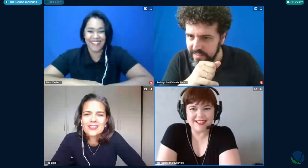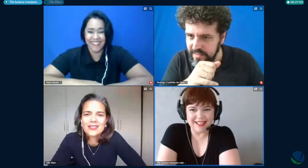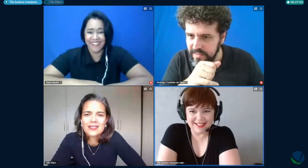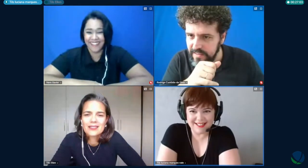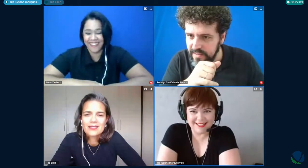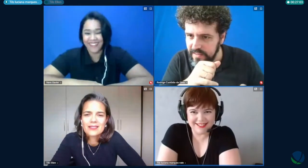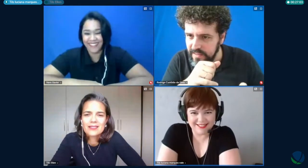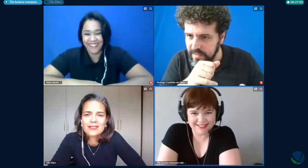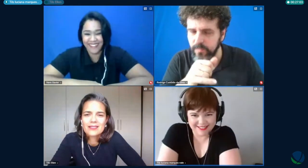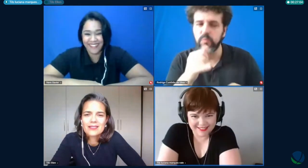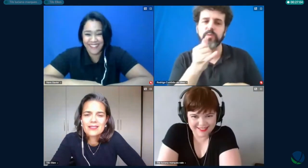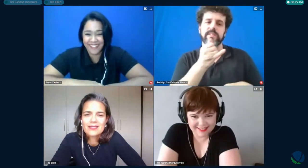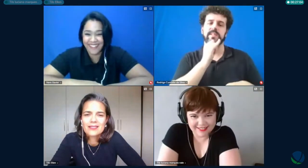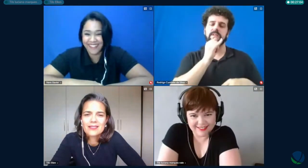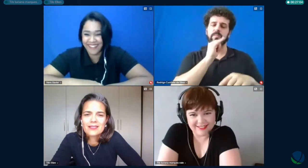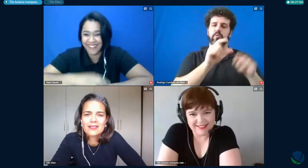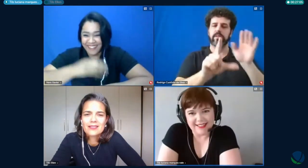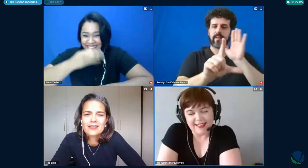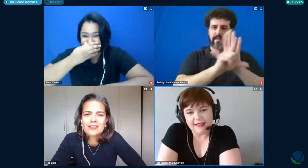10.226.